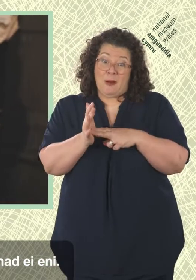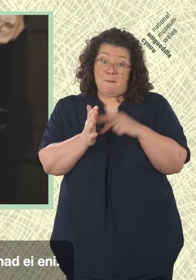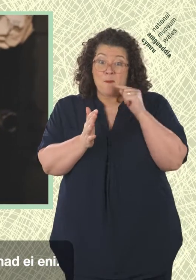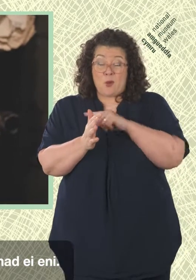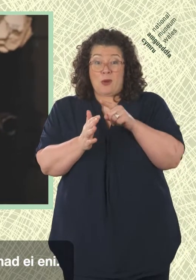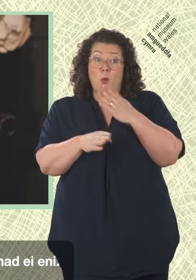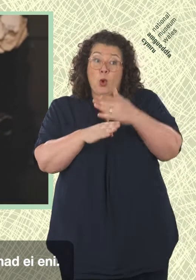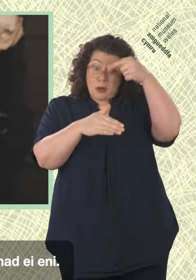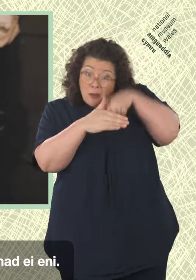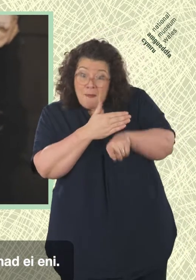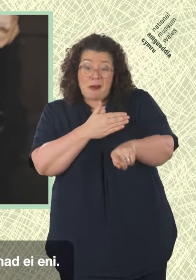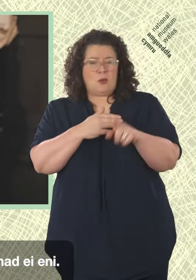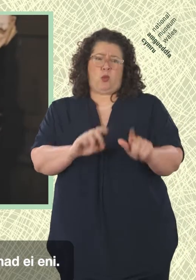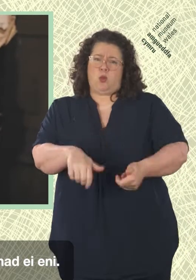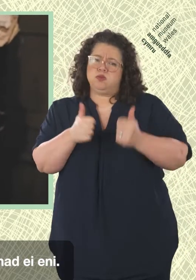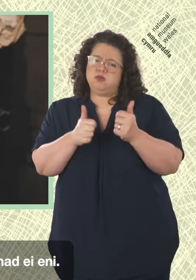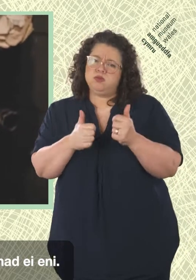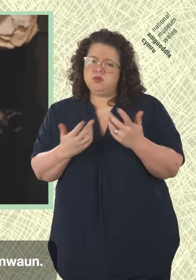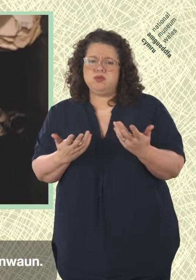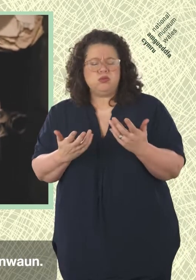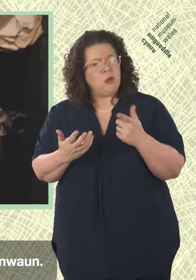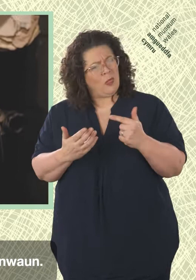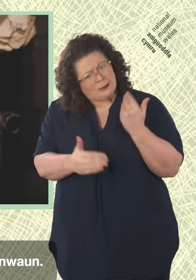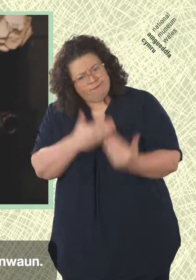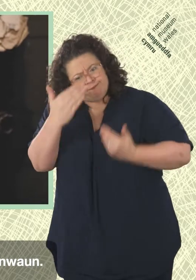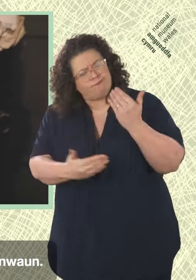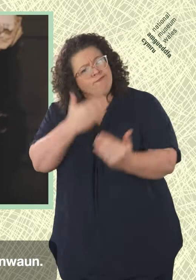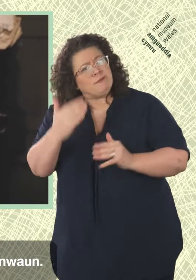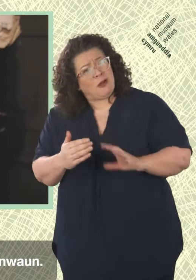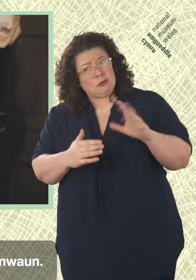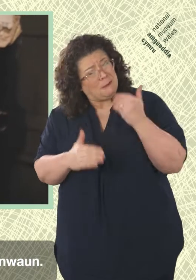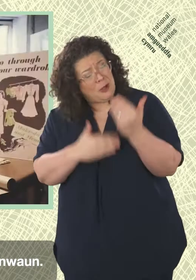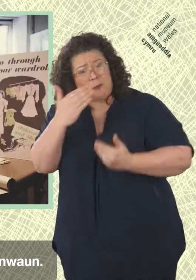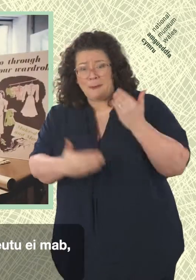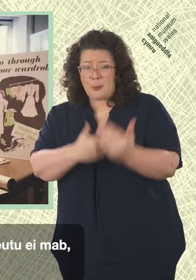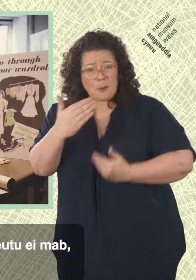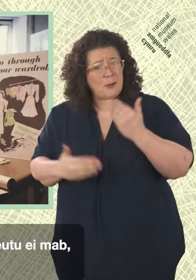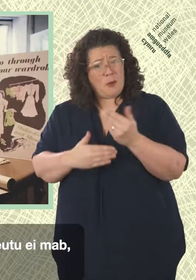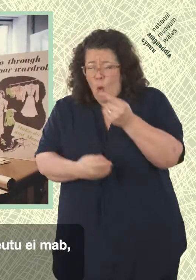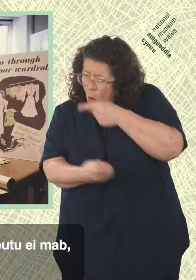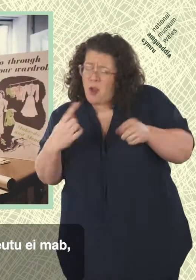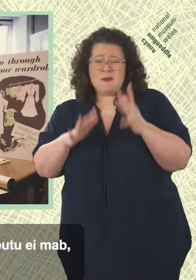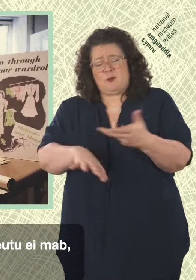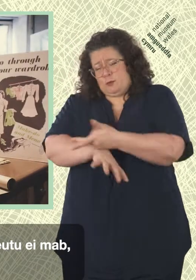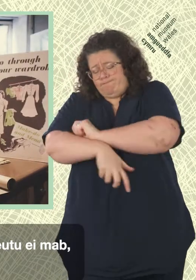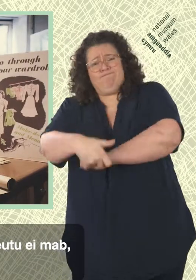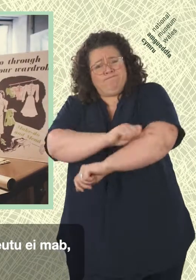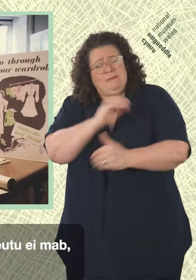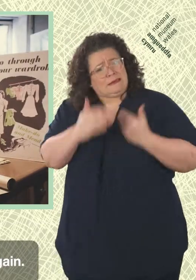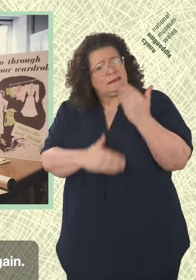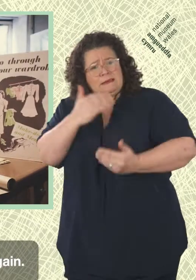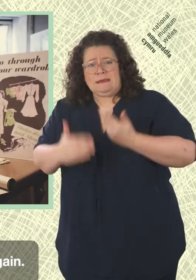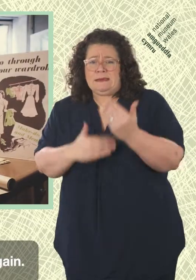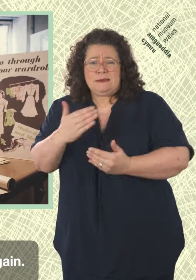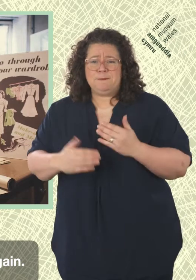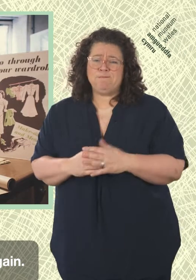Yn agos i ble gath fy nhad i enni, a dim yn bell o Blaenwaun. So mae Mary'n sôn yn beth ei mab, John.